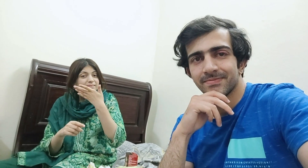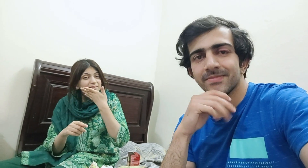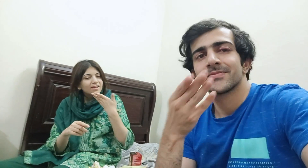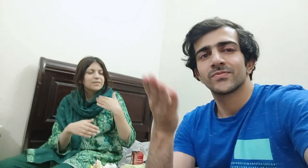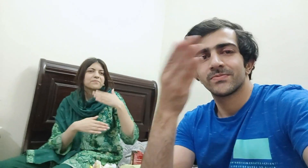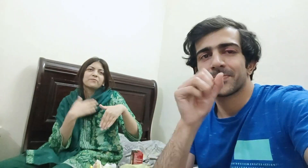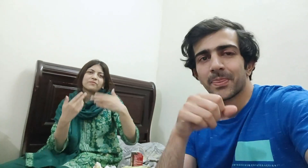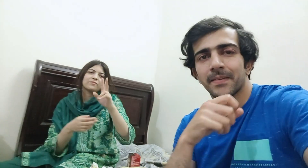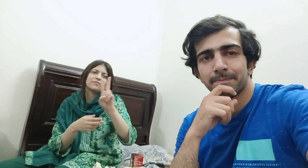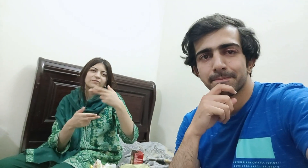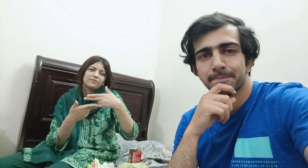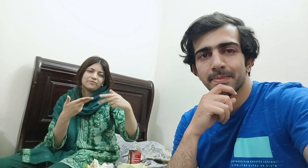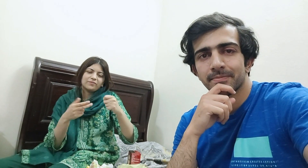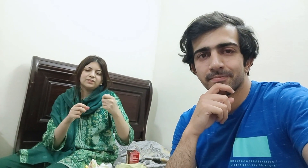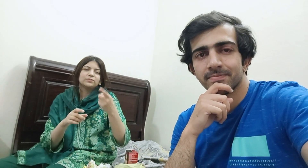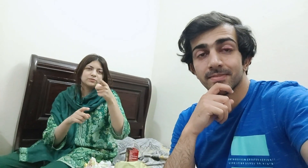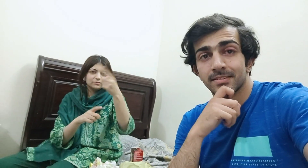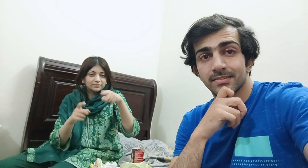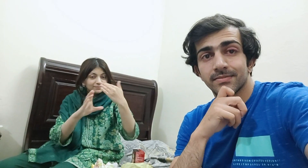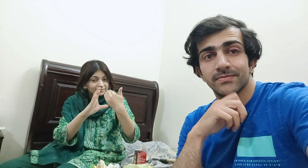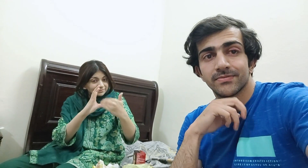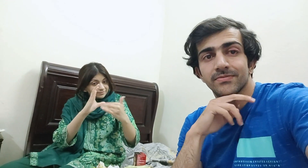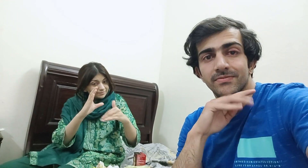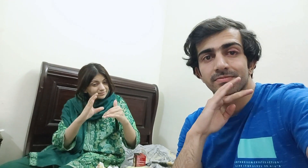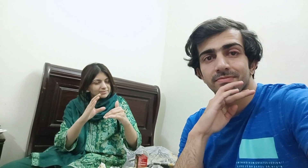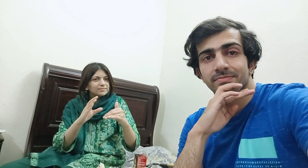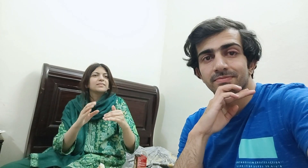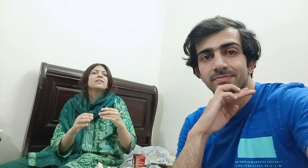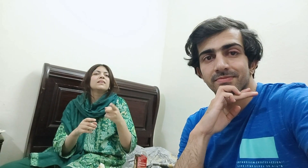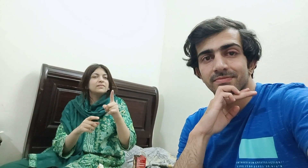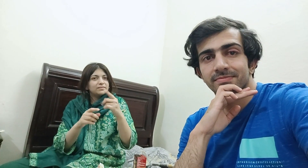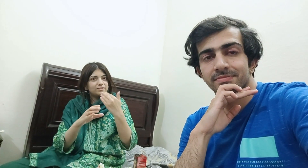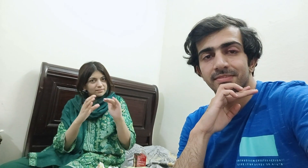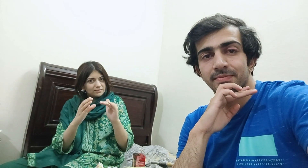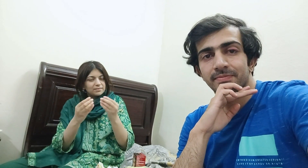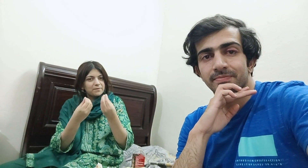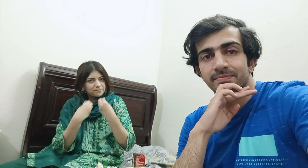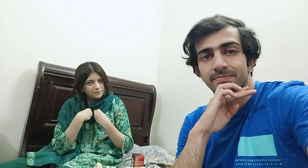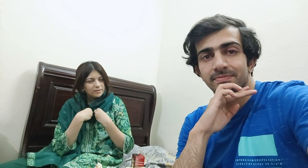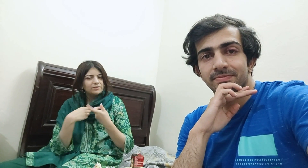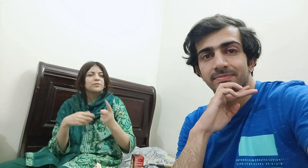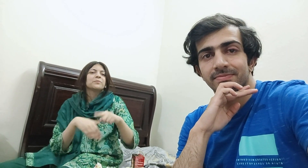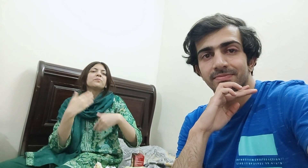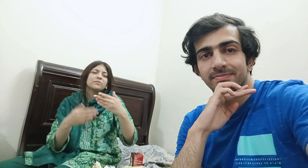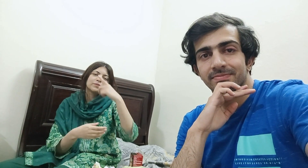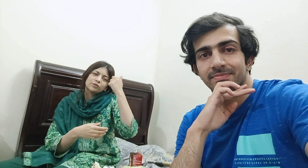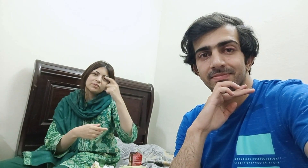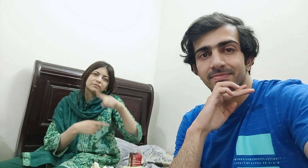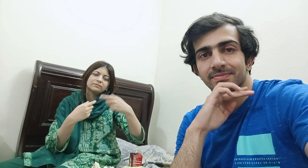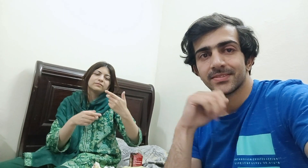और अगर आपको पसंद है कि मैं आपको वीलॉग में सिखाऊं मेहंदी का कोई भी डिज़ाइन, तो लाजमी कमेंट्स में बताएं, तो इंशाल्लाह